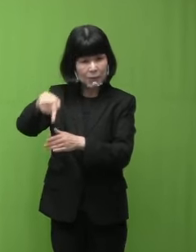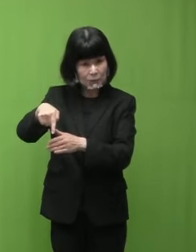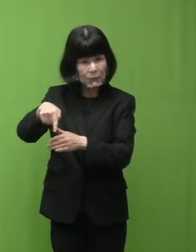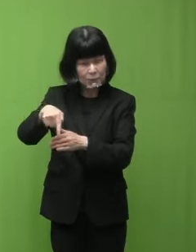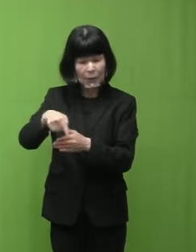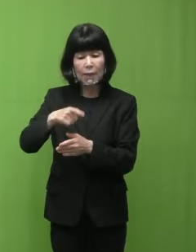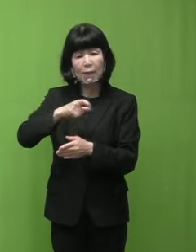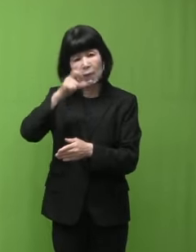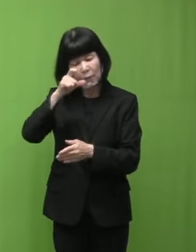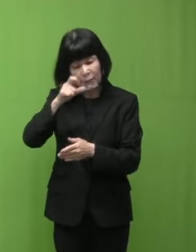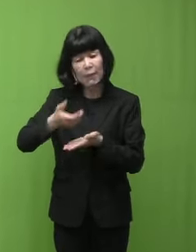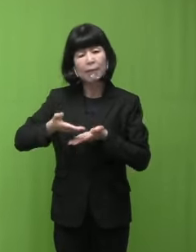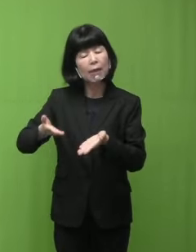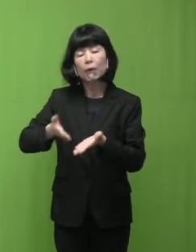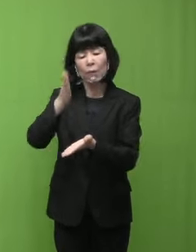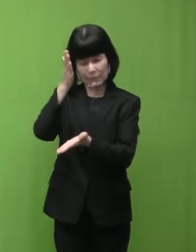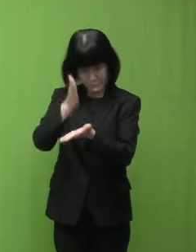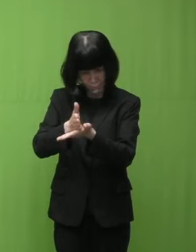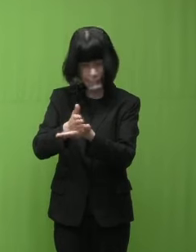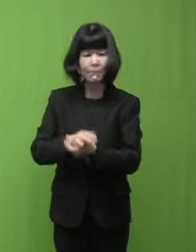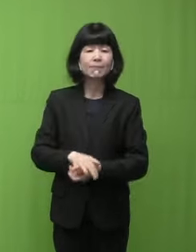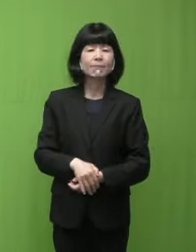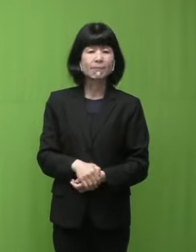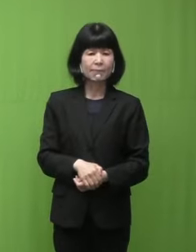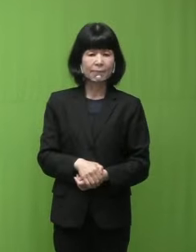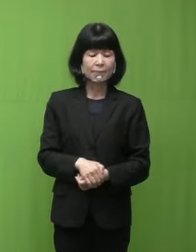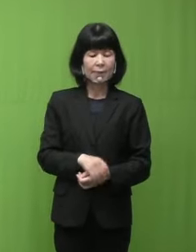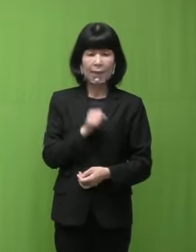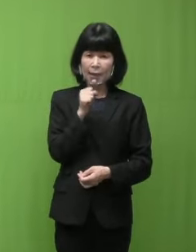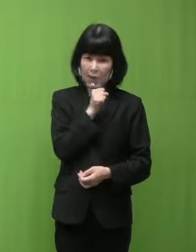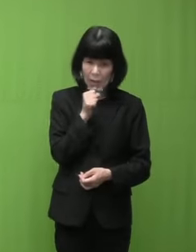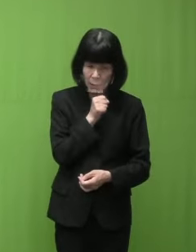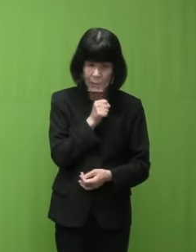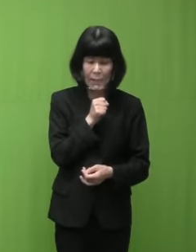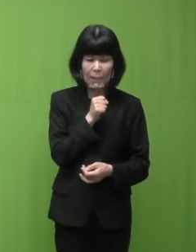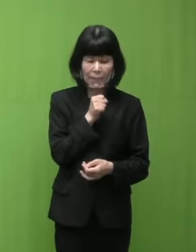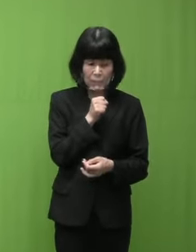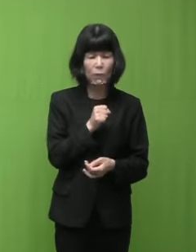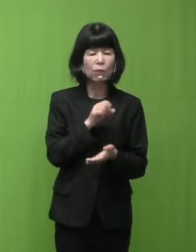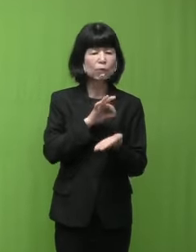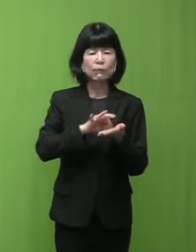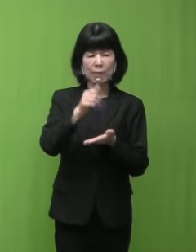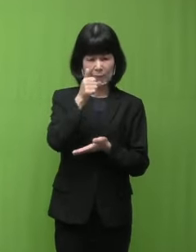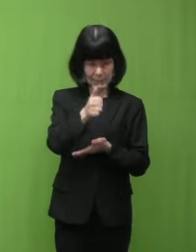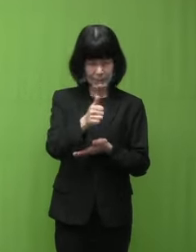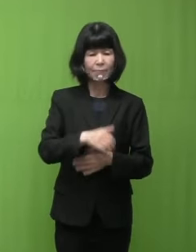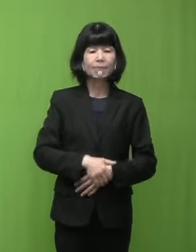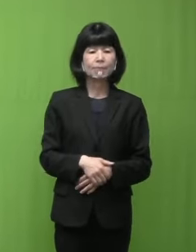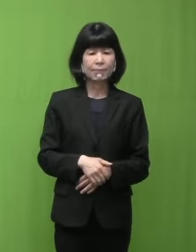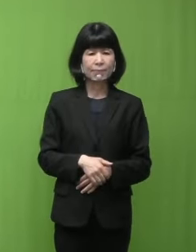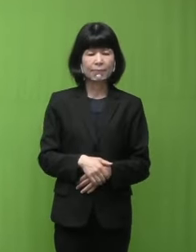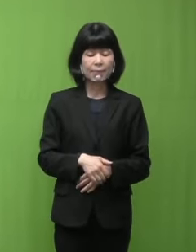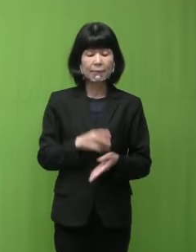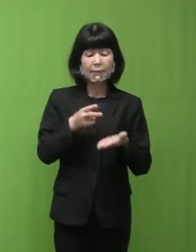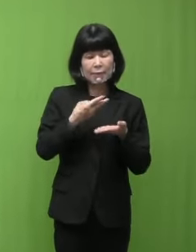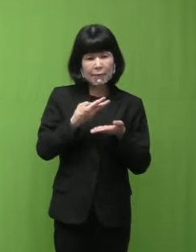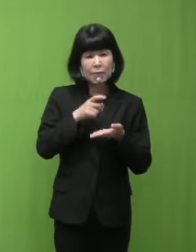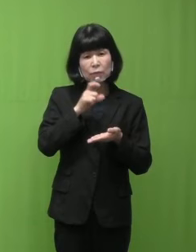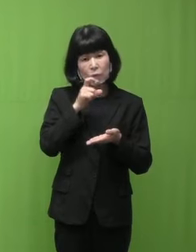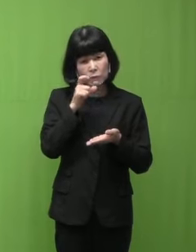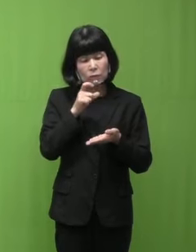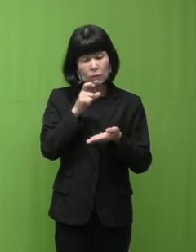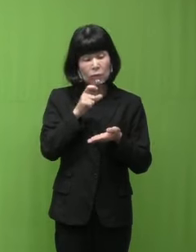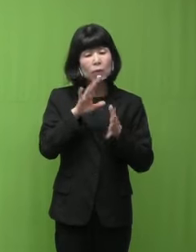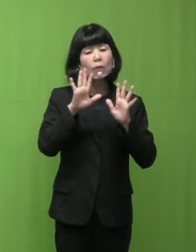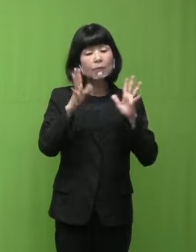類の種類の提供を行わないa まだカラオケ設備の利用の停止飲食の伴わない